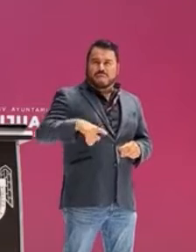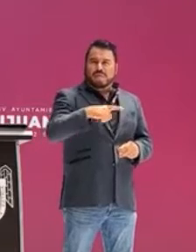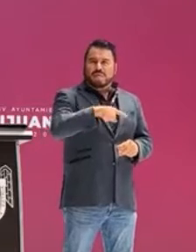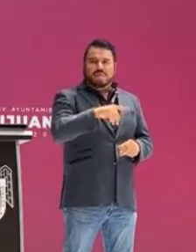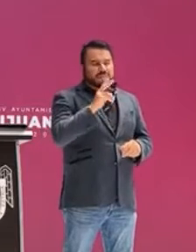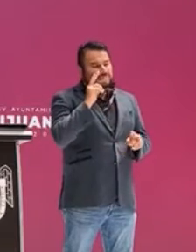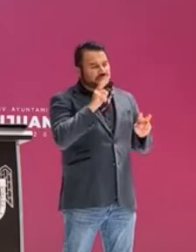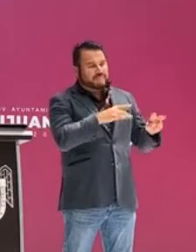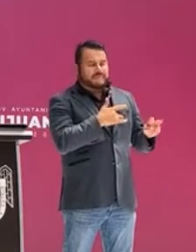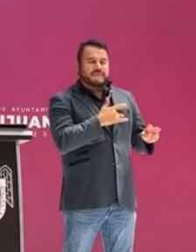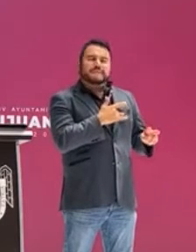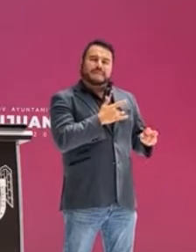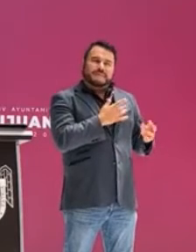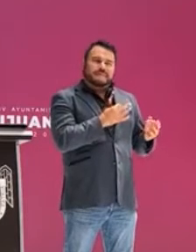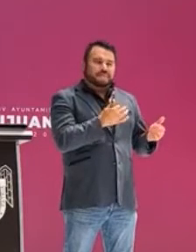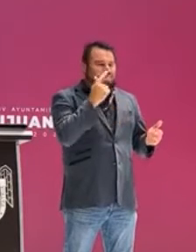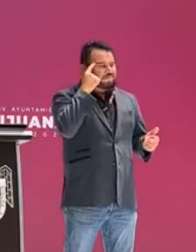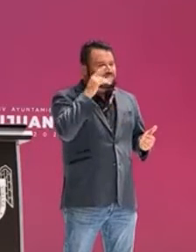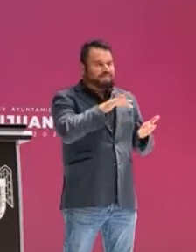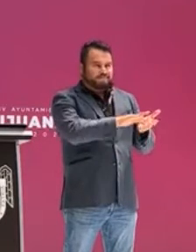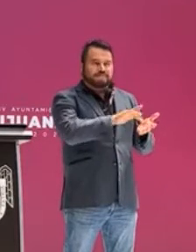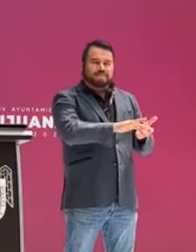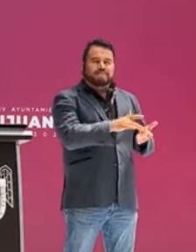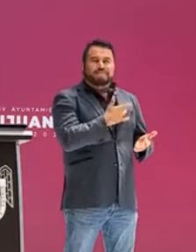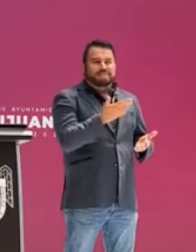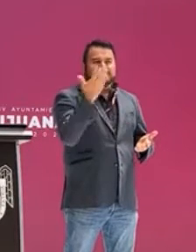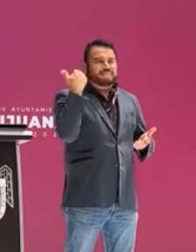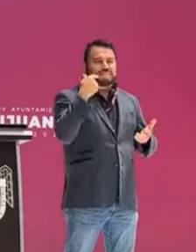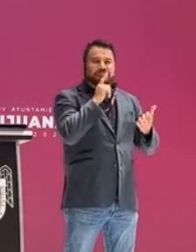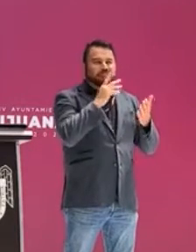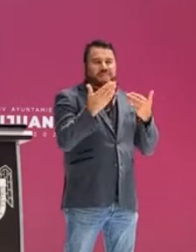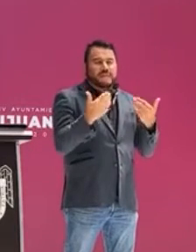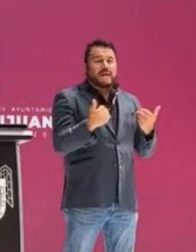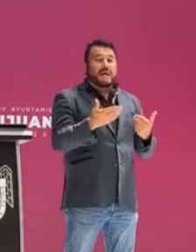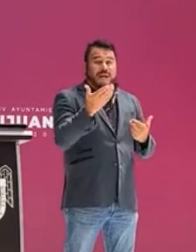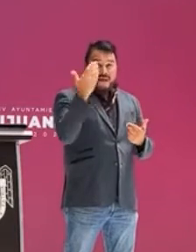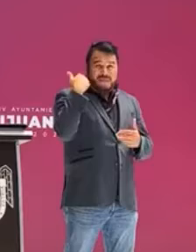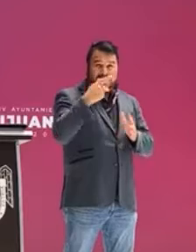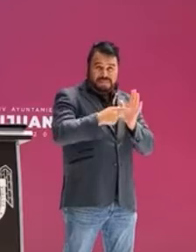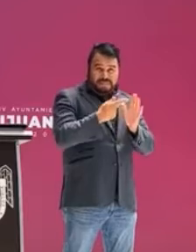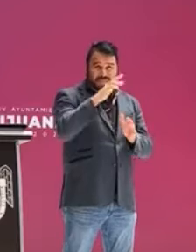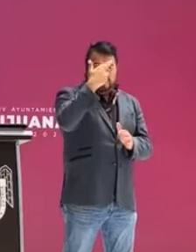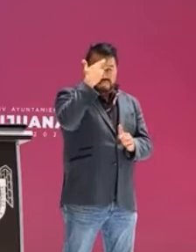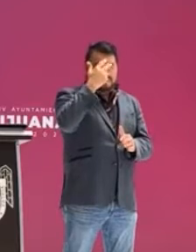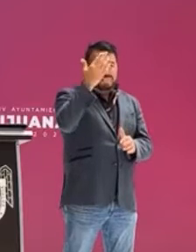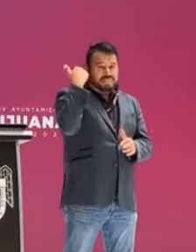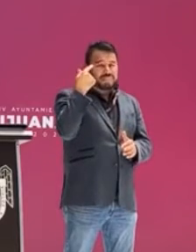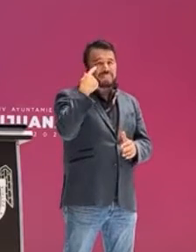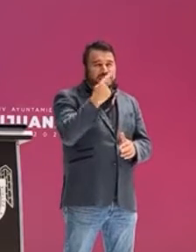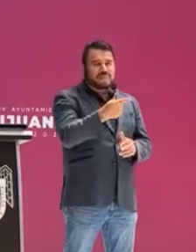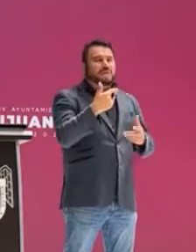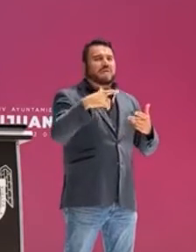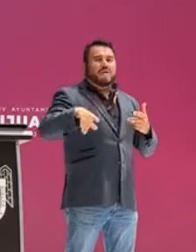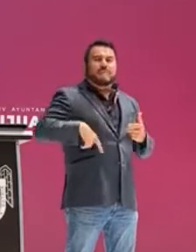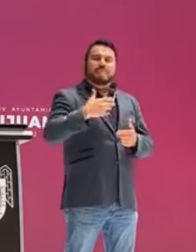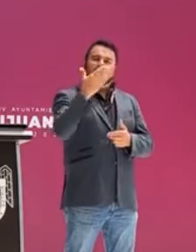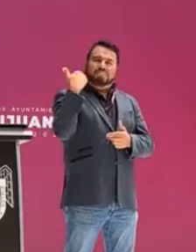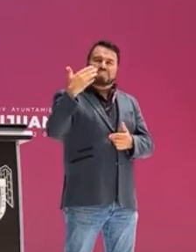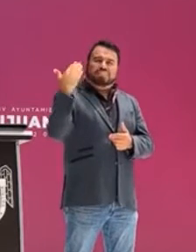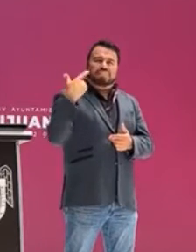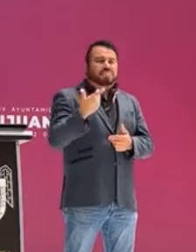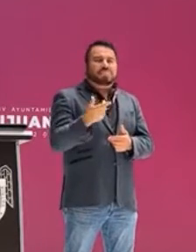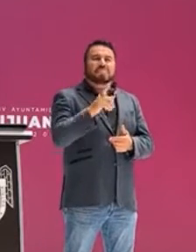comerciantes ambulantes. De muchas ocasiones que yo he visto todos estos gobiernos pasar, nadie se ha preocupado por nosotros de esa